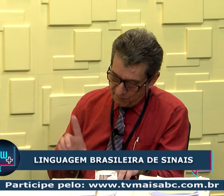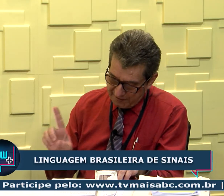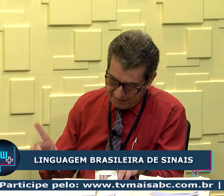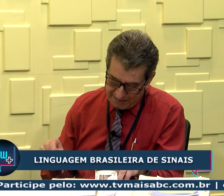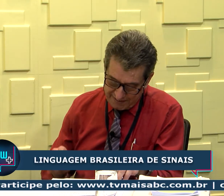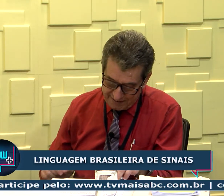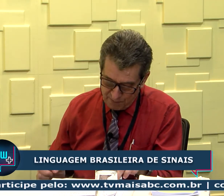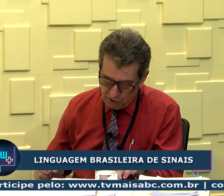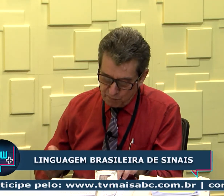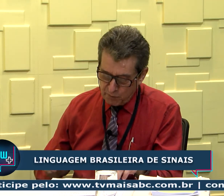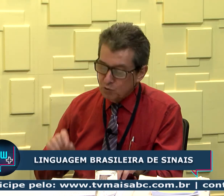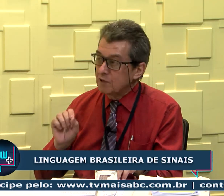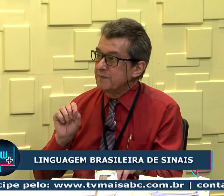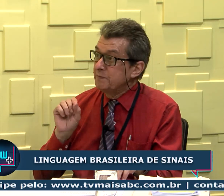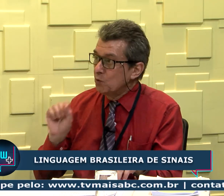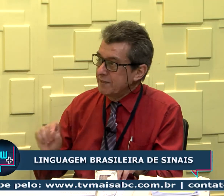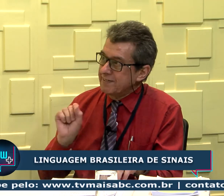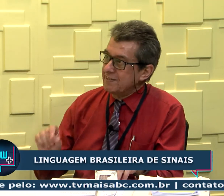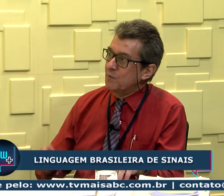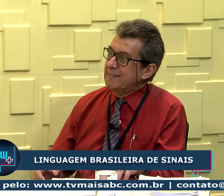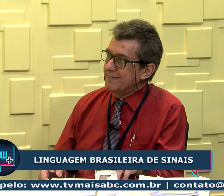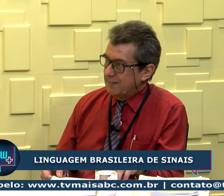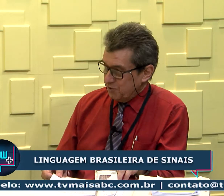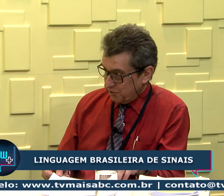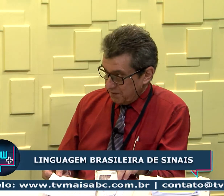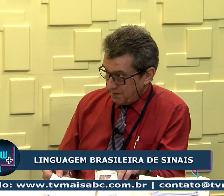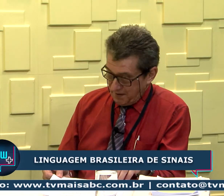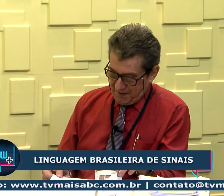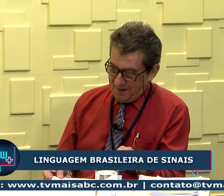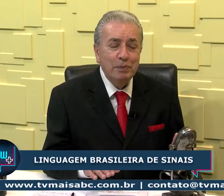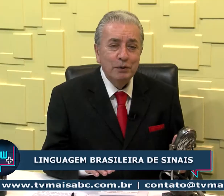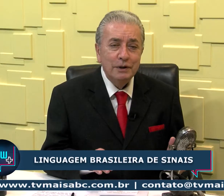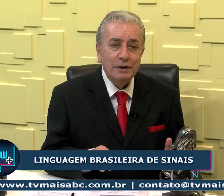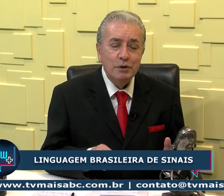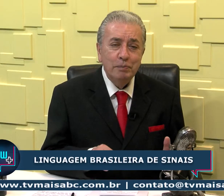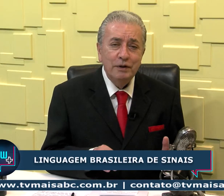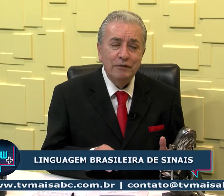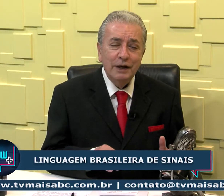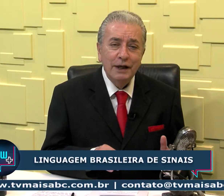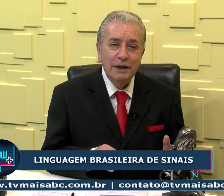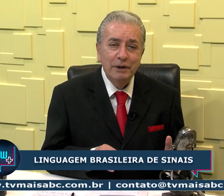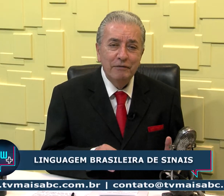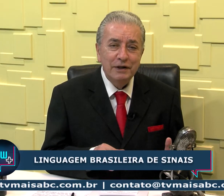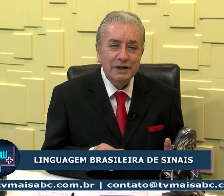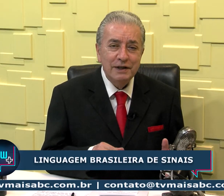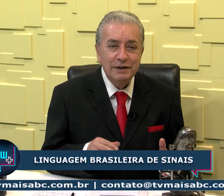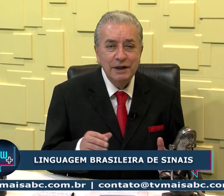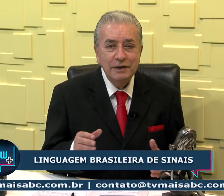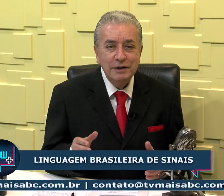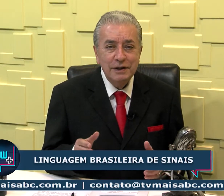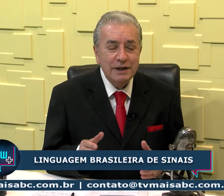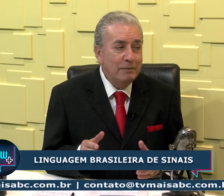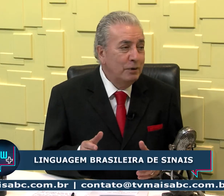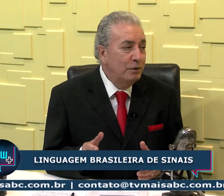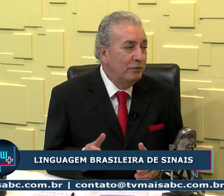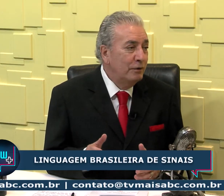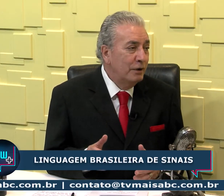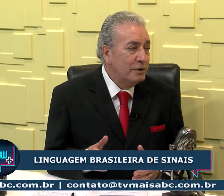26 de setembro de 1957 aí a pessoa pergunta se pode falar livro em francês desde que você saiba o os